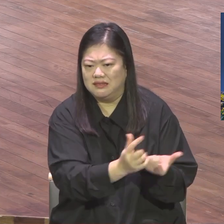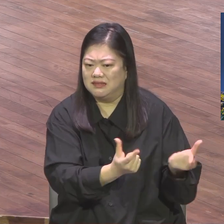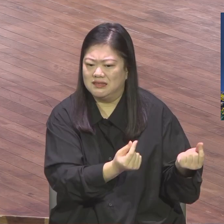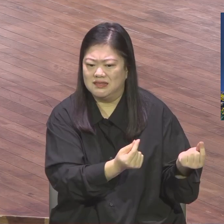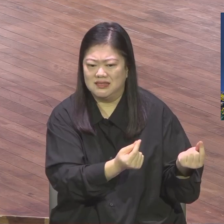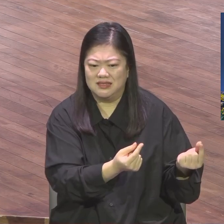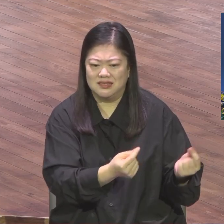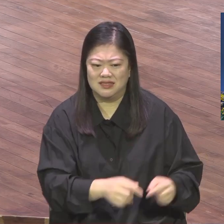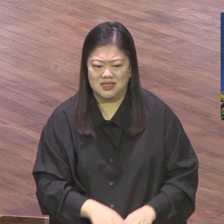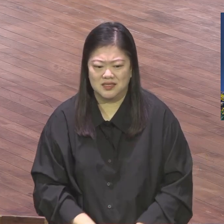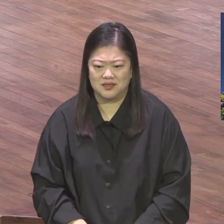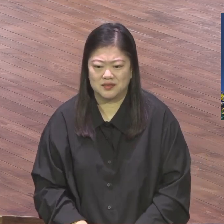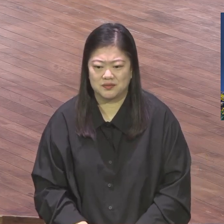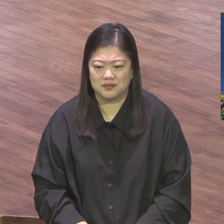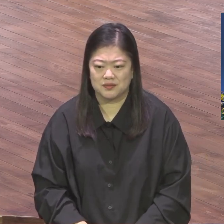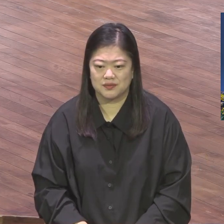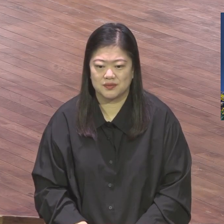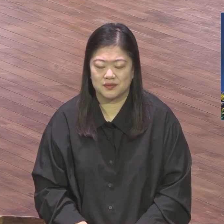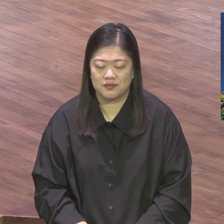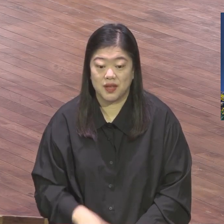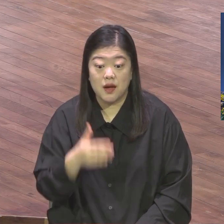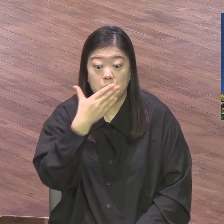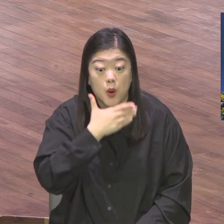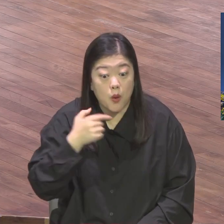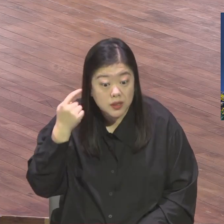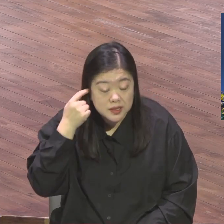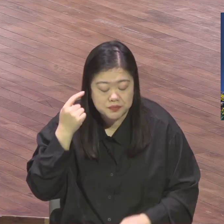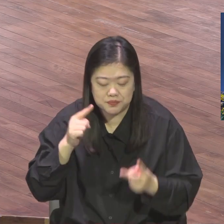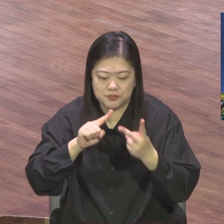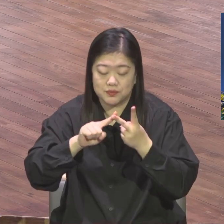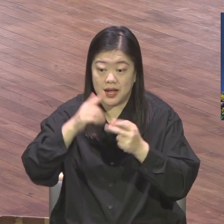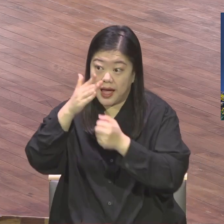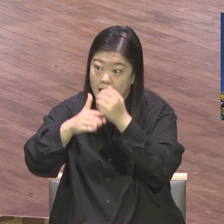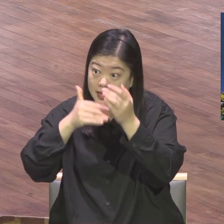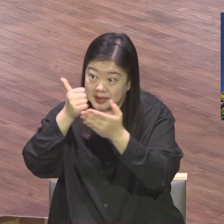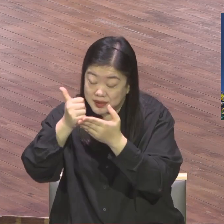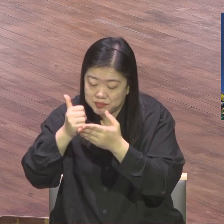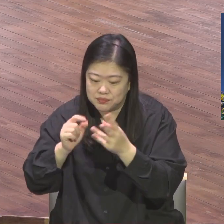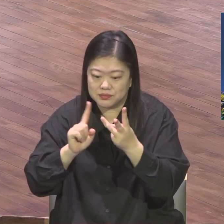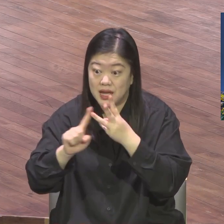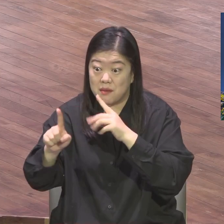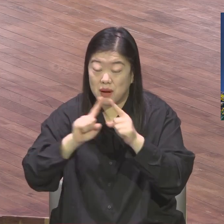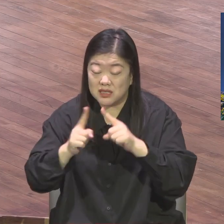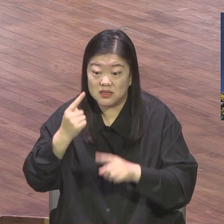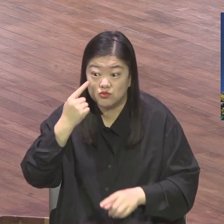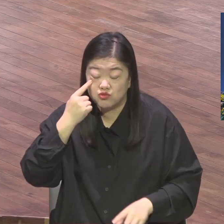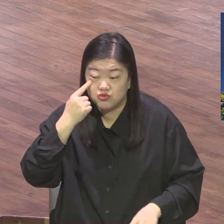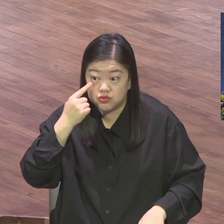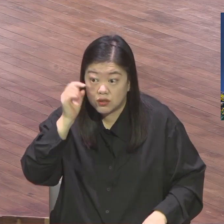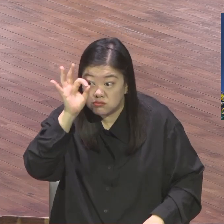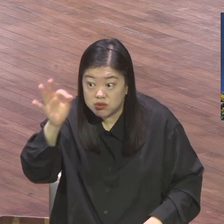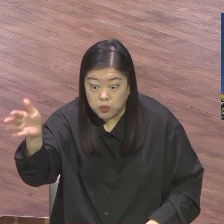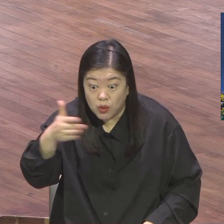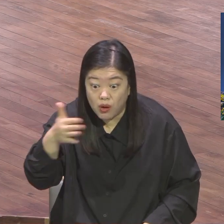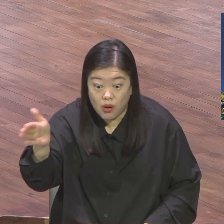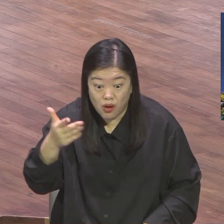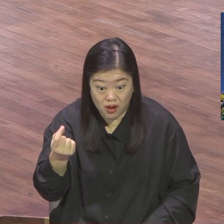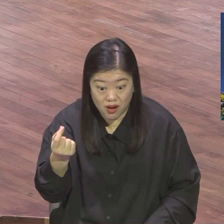복음, 눈에 안 보이는 하나님, 성령님, 말씀, 별 관심 없어.